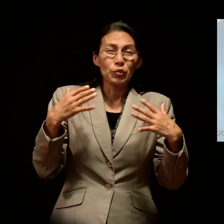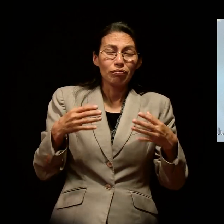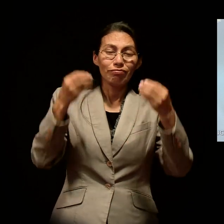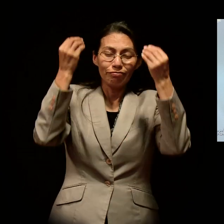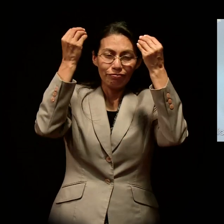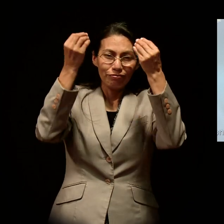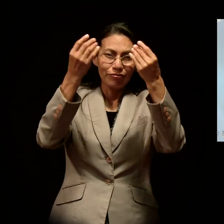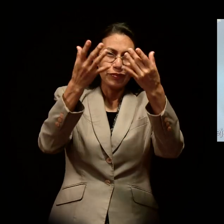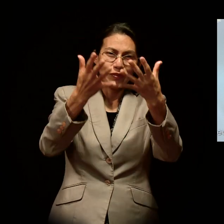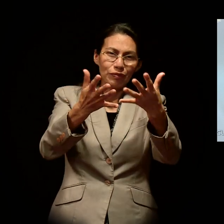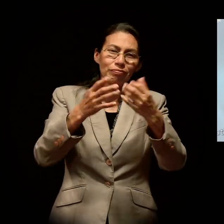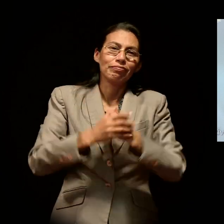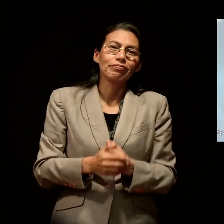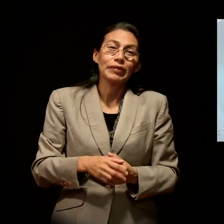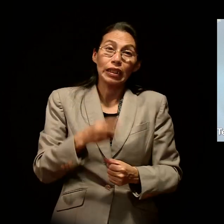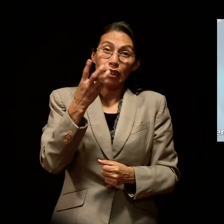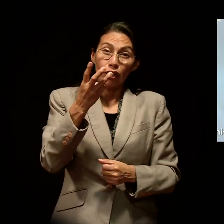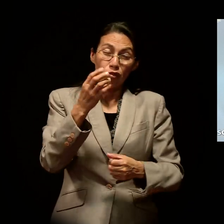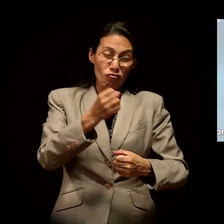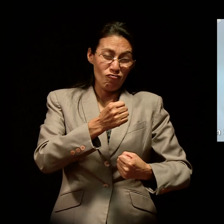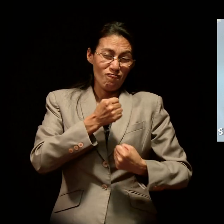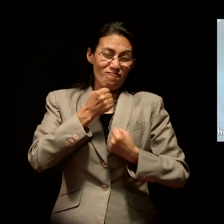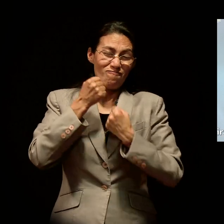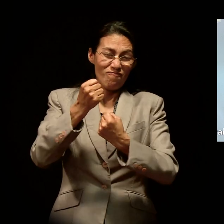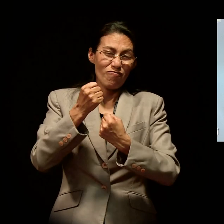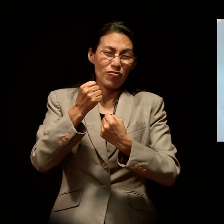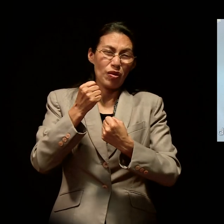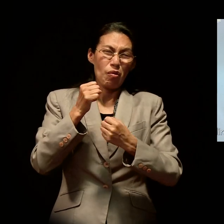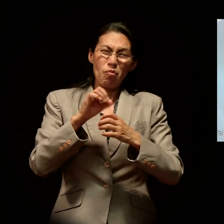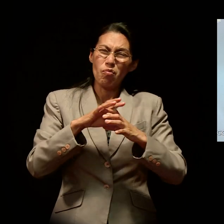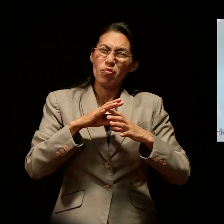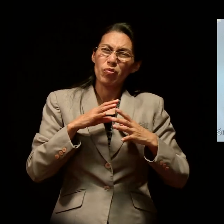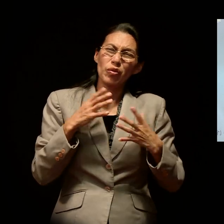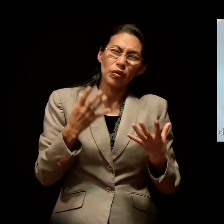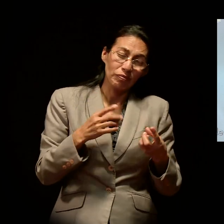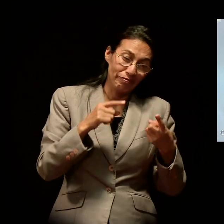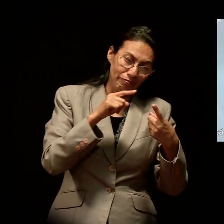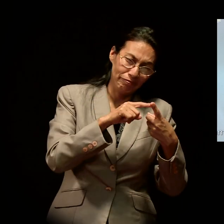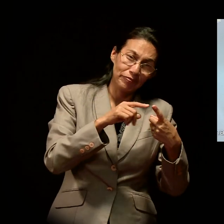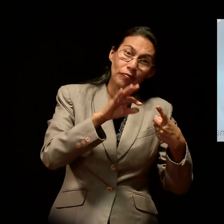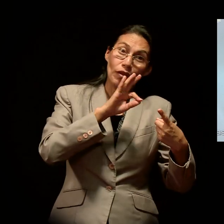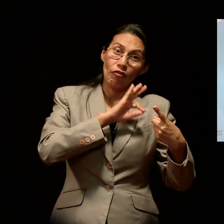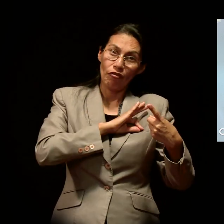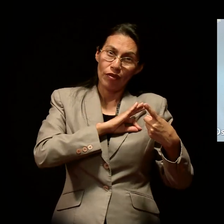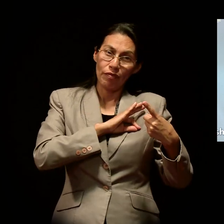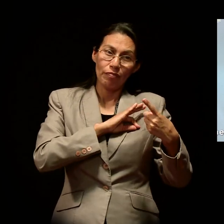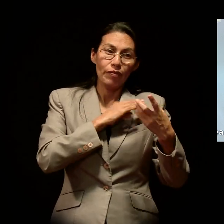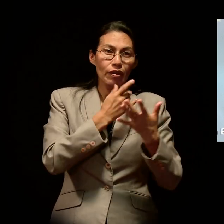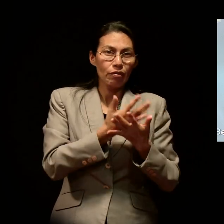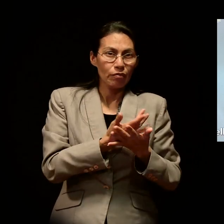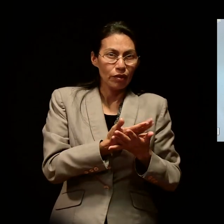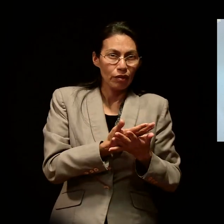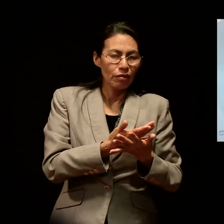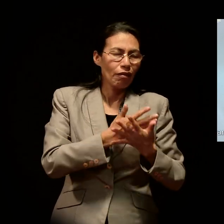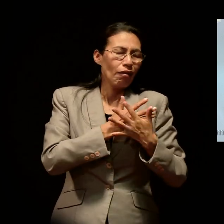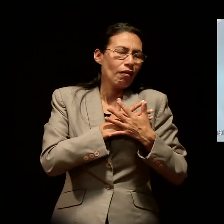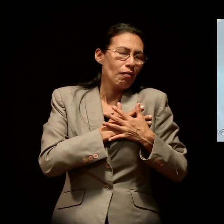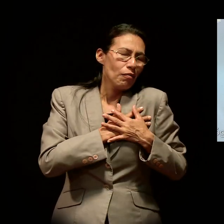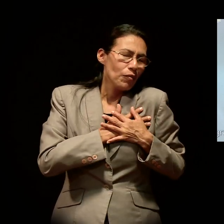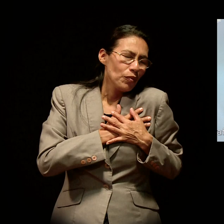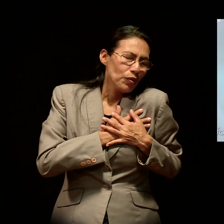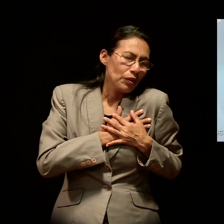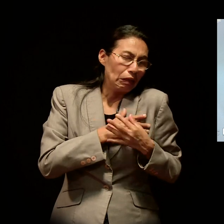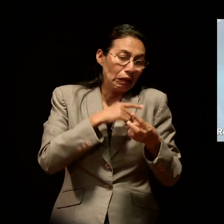cuando tú horas suceden cosas maravillosas Dios instaura en ti las tres fuerzas